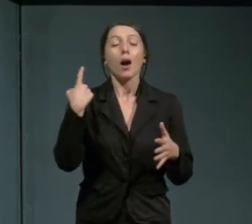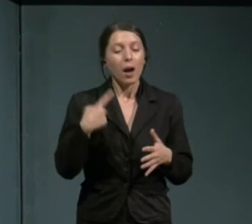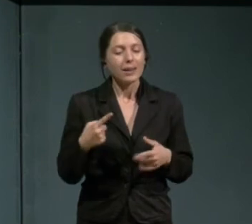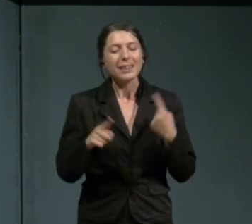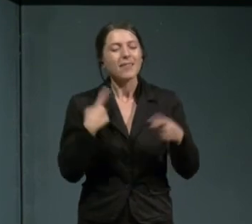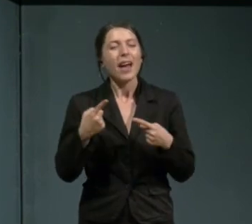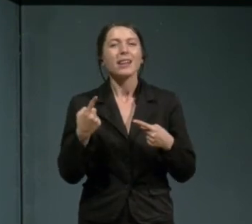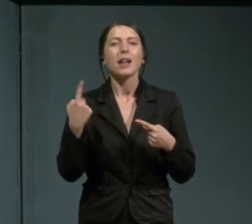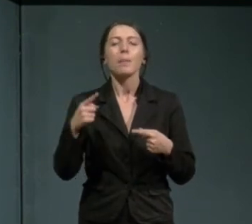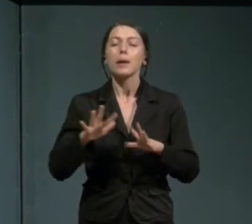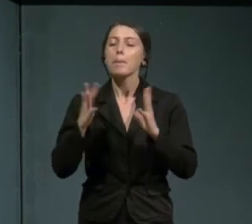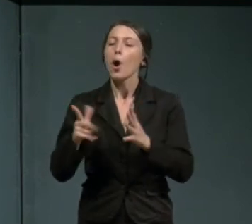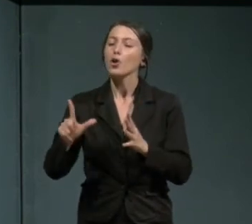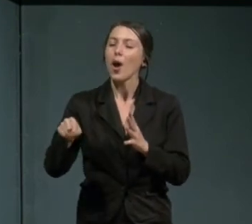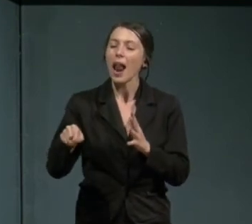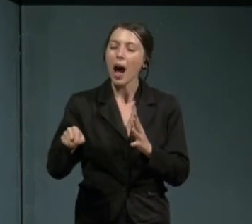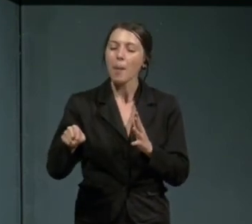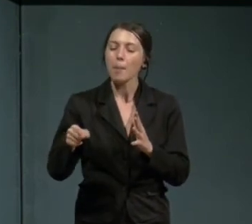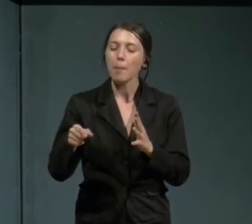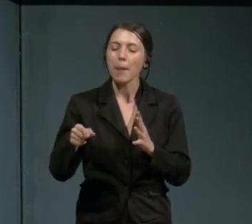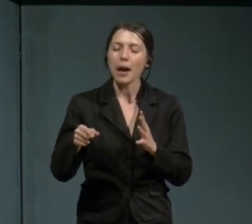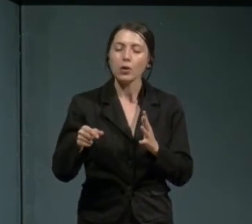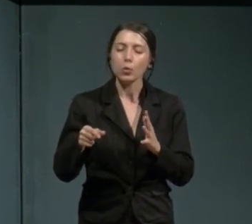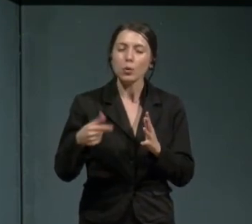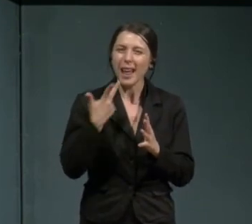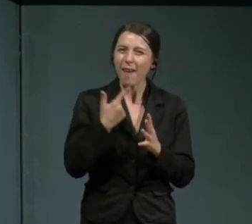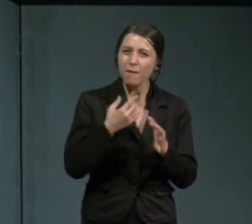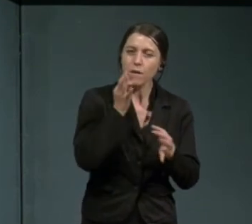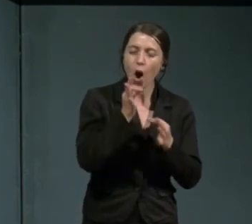questo mondo di lampedusa cercando di entrarci